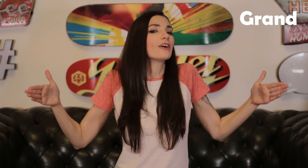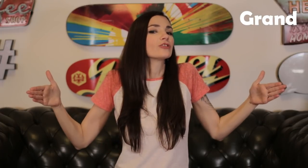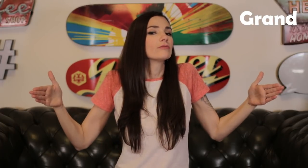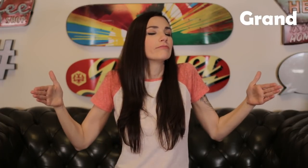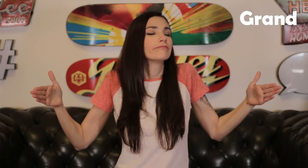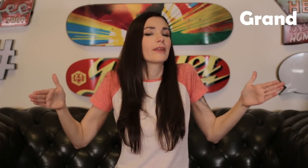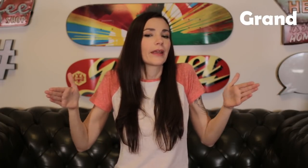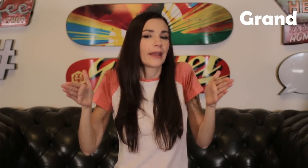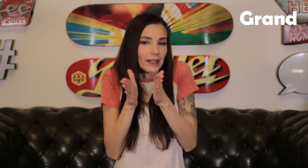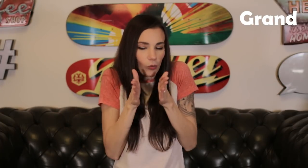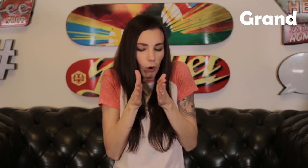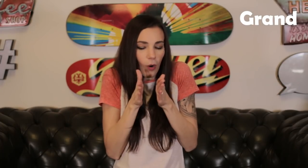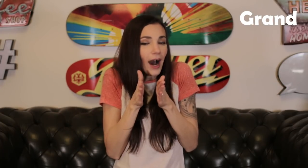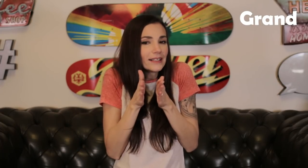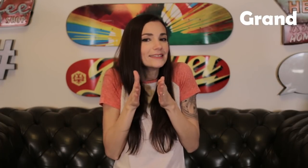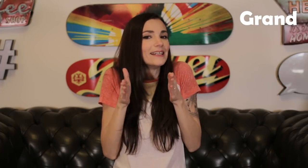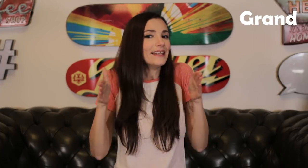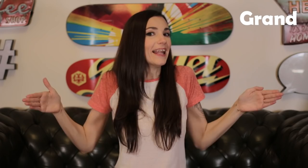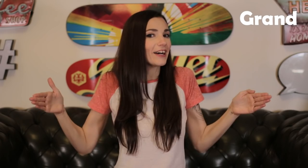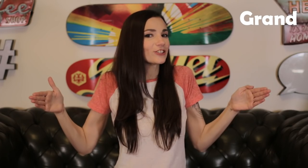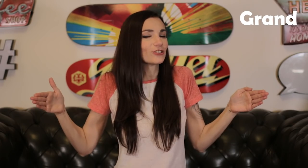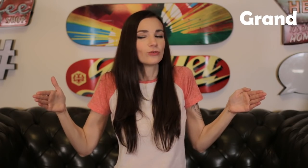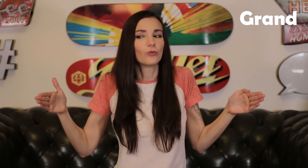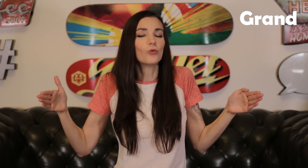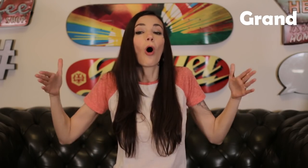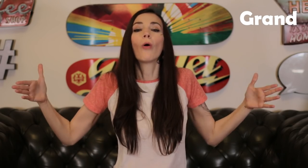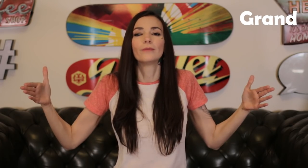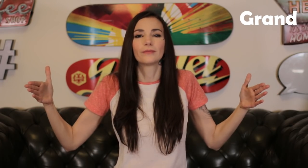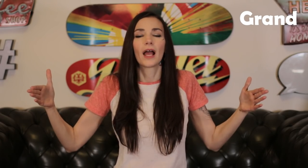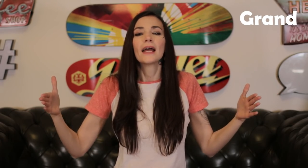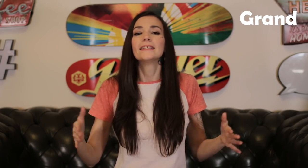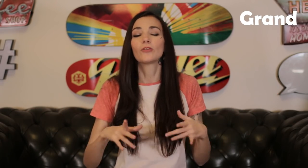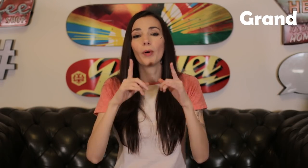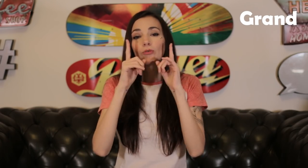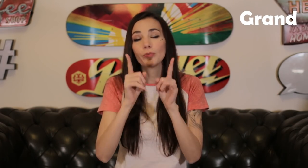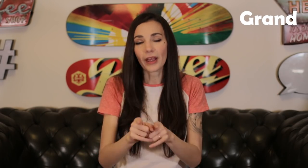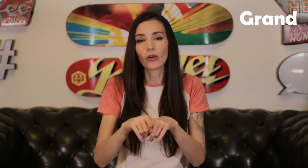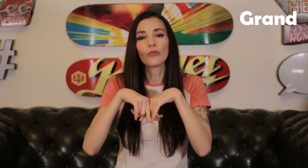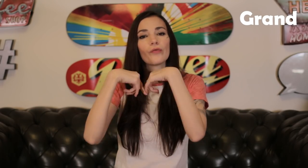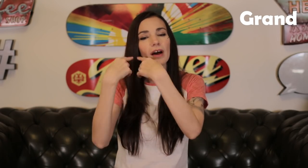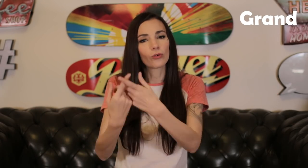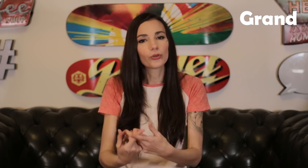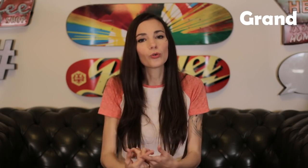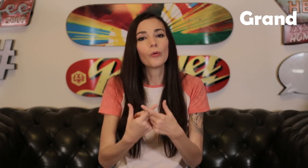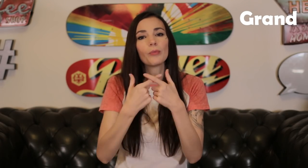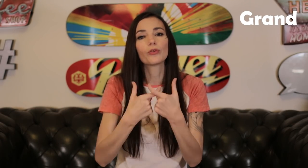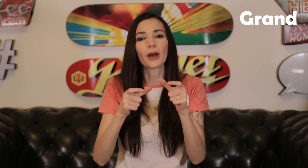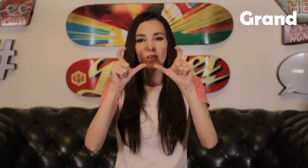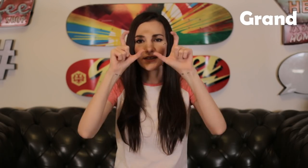large. Étroit, large ou grand. Si on parle d'une personne, on le verra dans l'autre cours, mais pour une personne, c'est